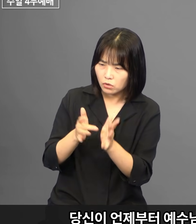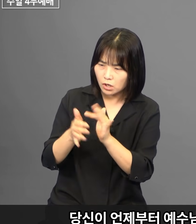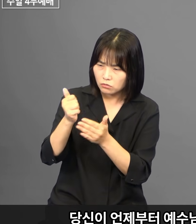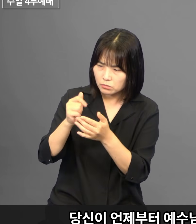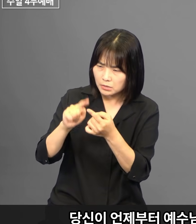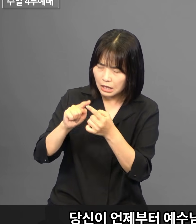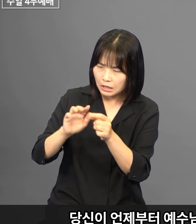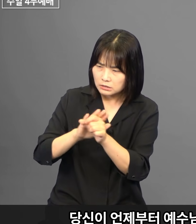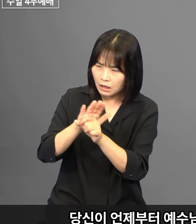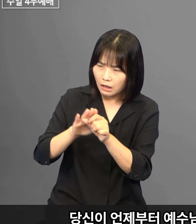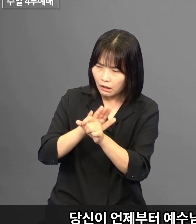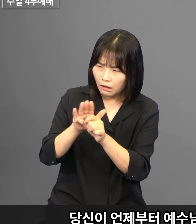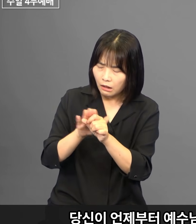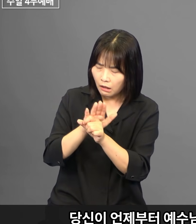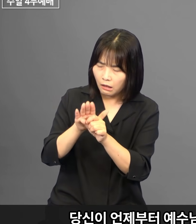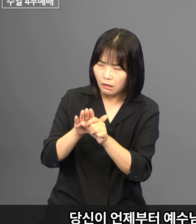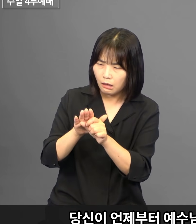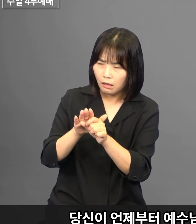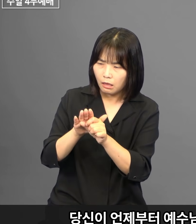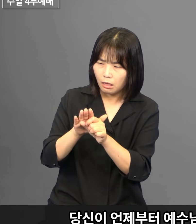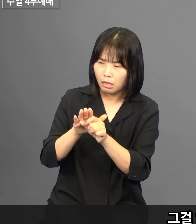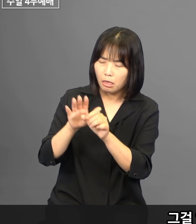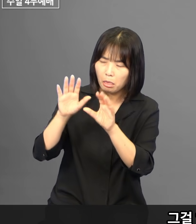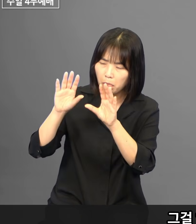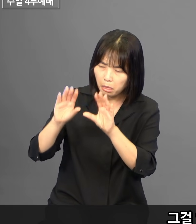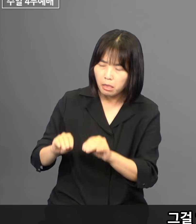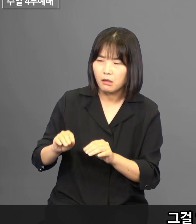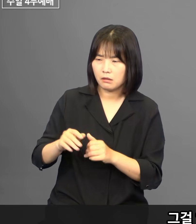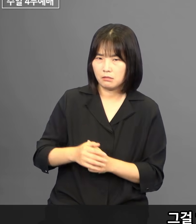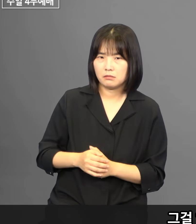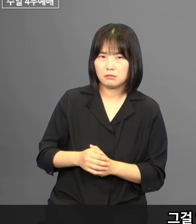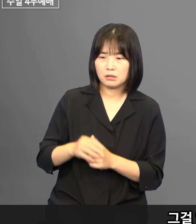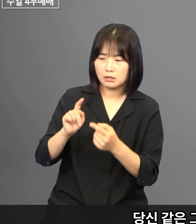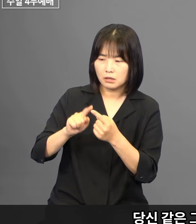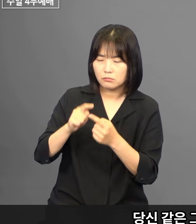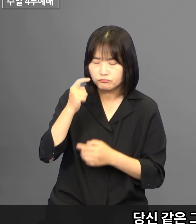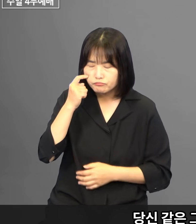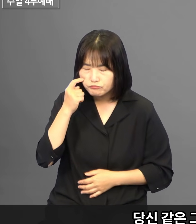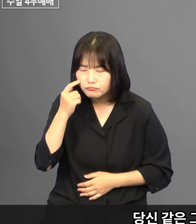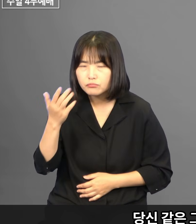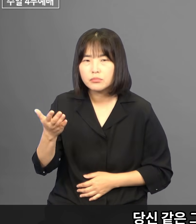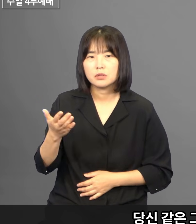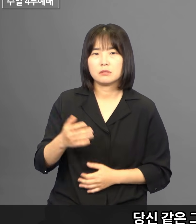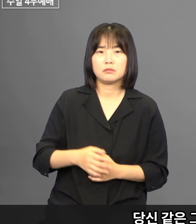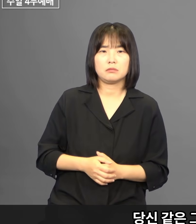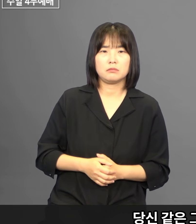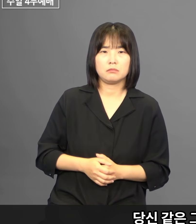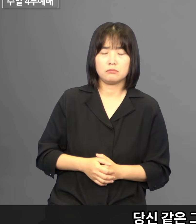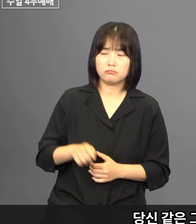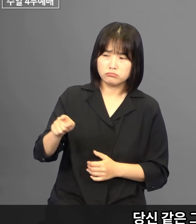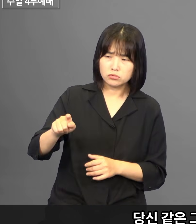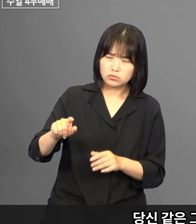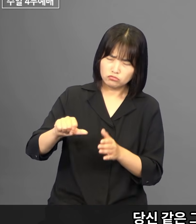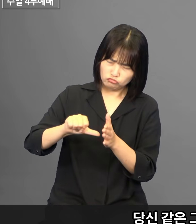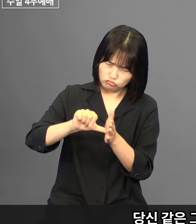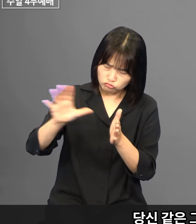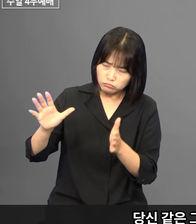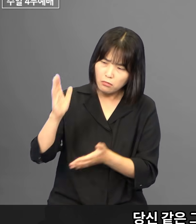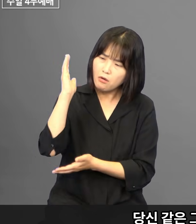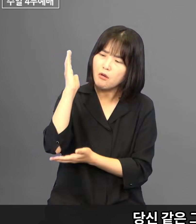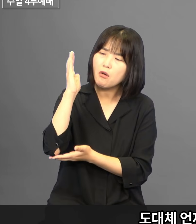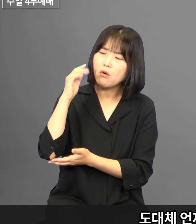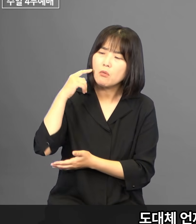대한 사랑이 식어갔습니까? 그걸 알고 싶었어요. 당신 같은 그런 유명한